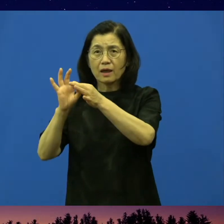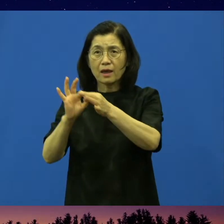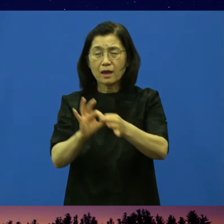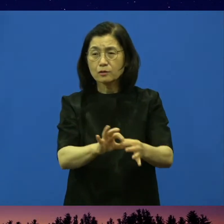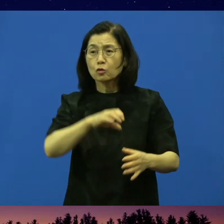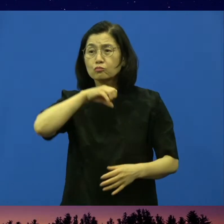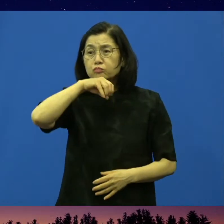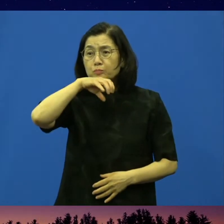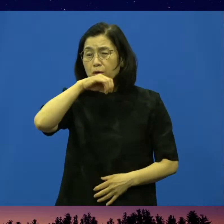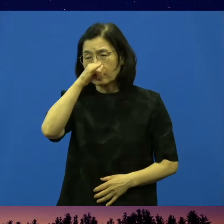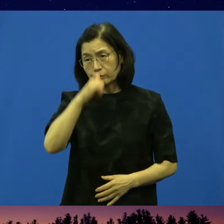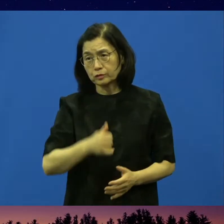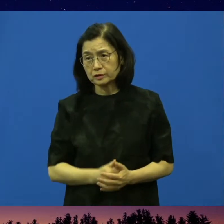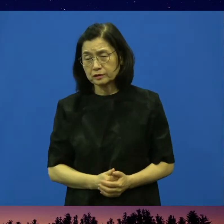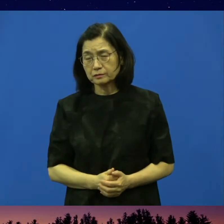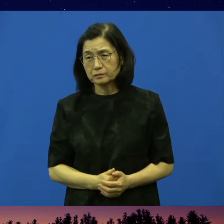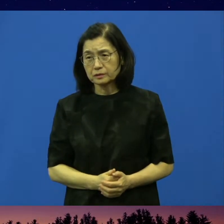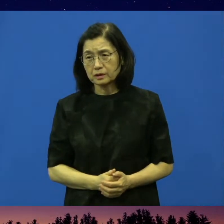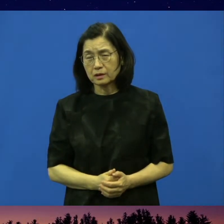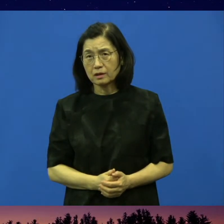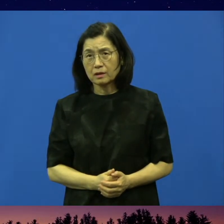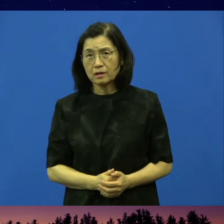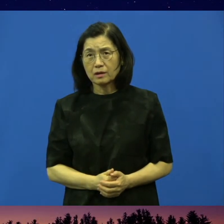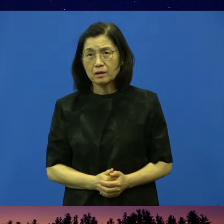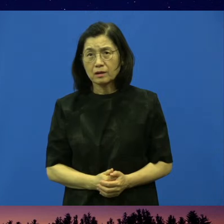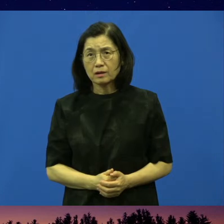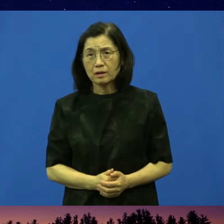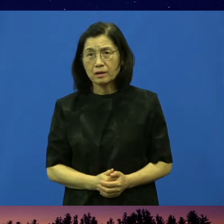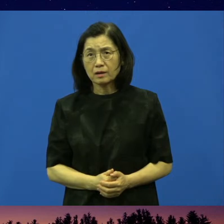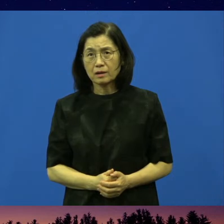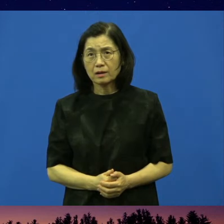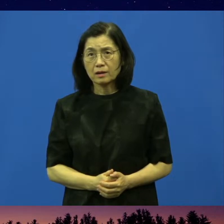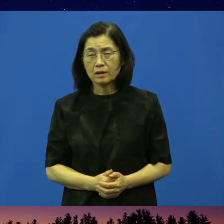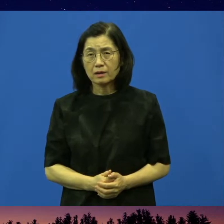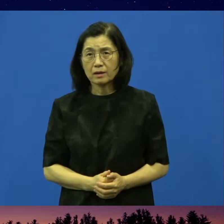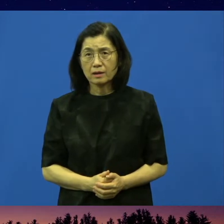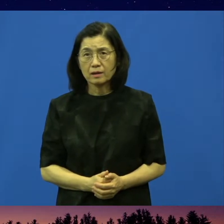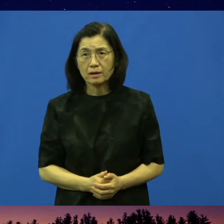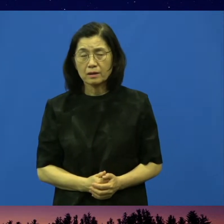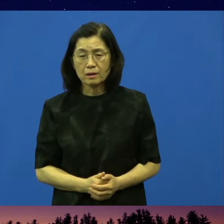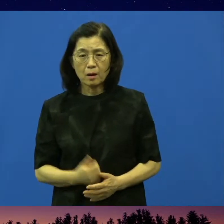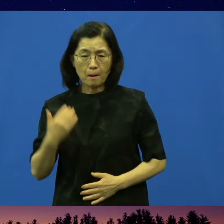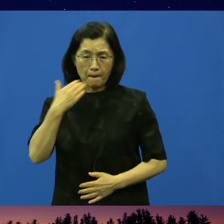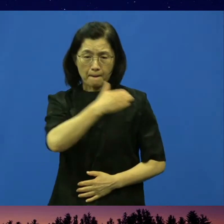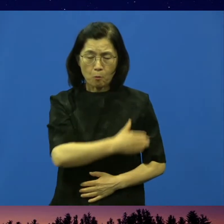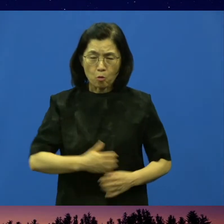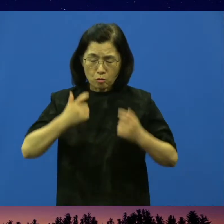그러니까 그들은 육체적으로는 홍해를 건넜는데 마음은 홍해를 건너지 않은 거예요.